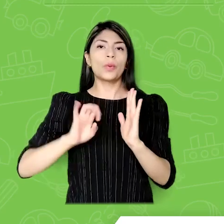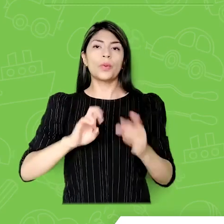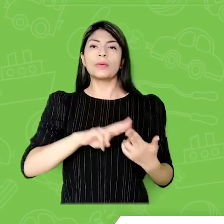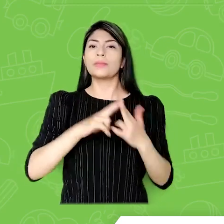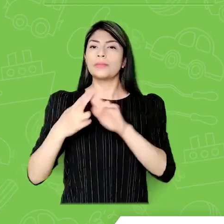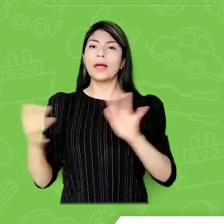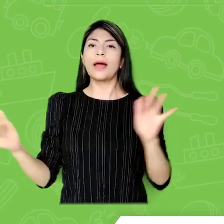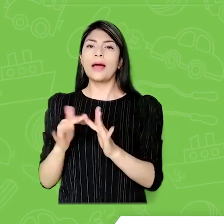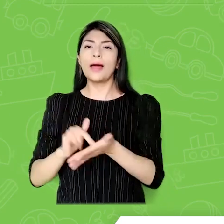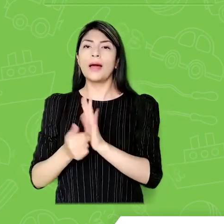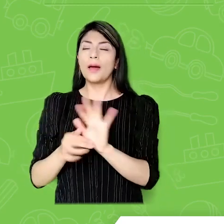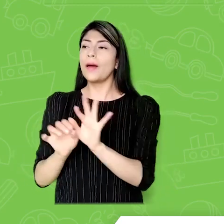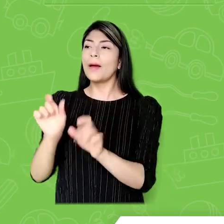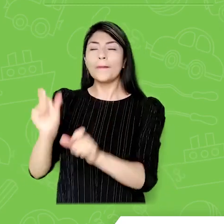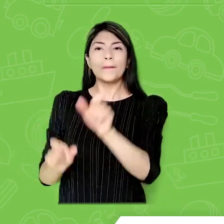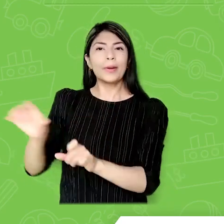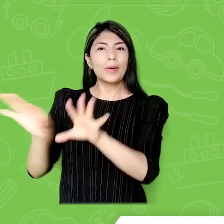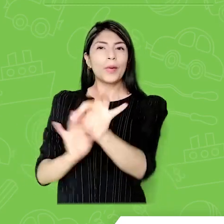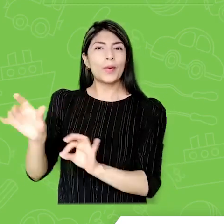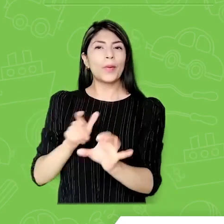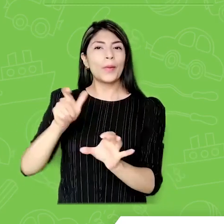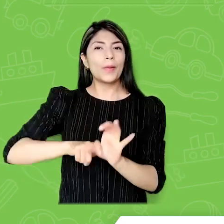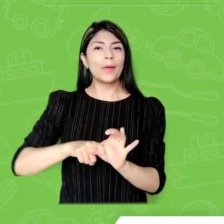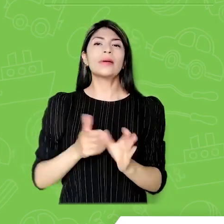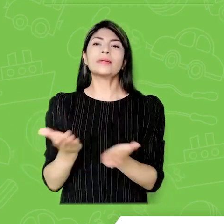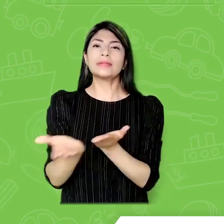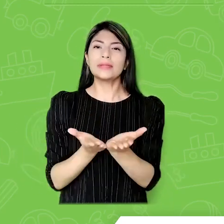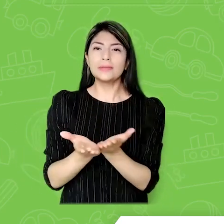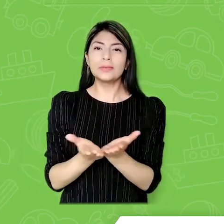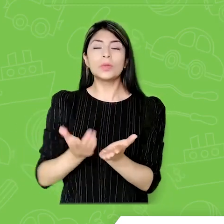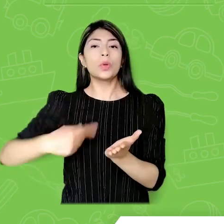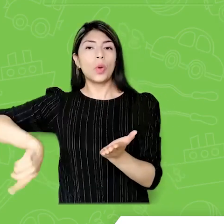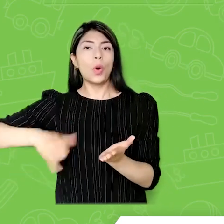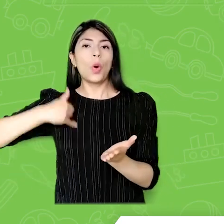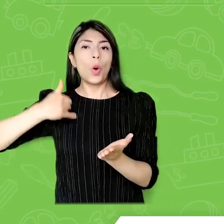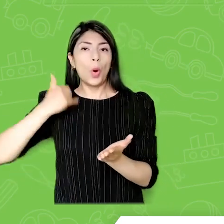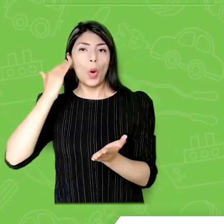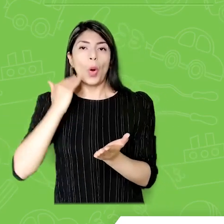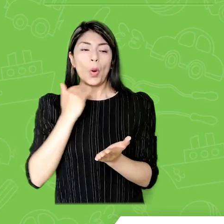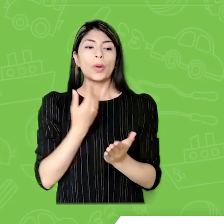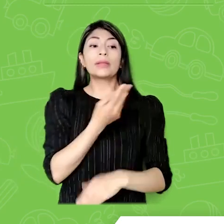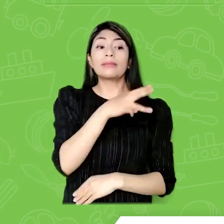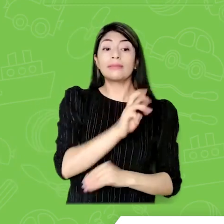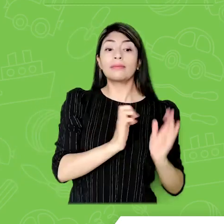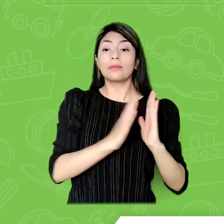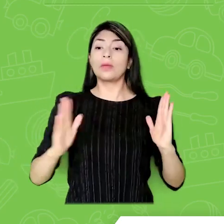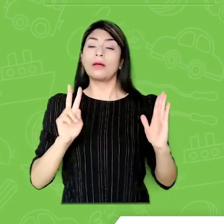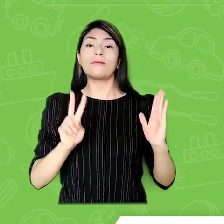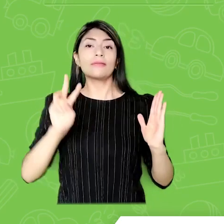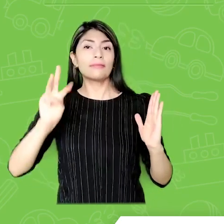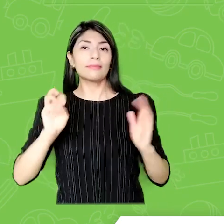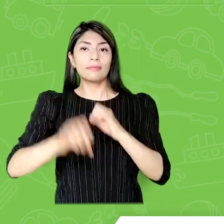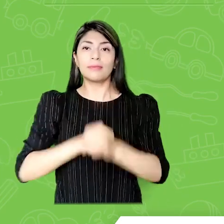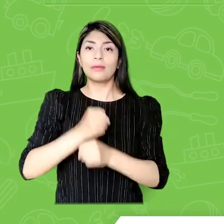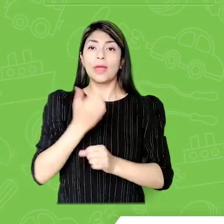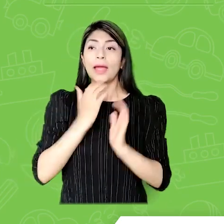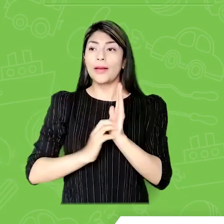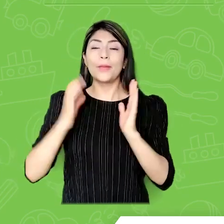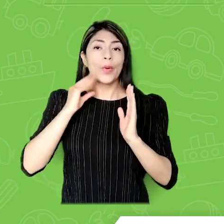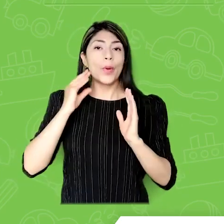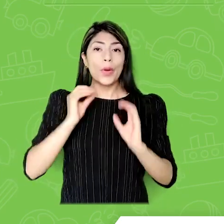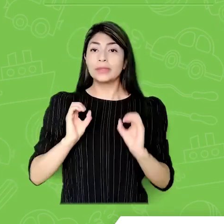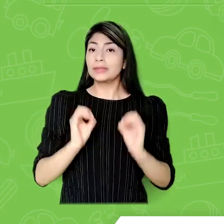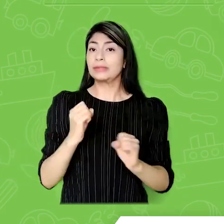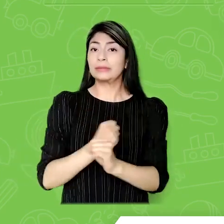la vinculación al servicio público de los jóvenes entre 18 y 28 años, que no acrediten experiencia, con el fin